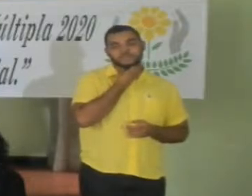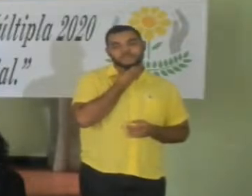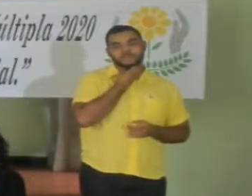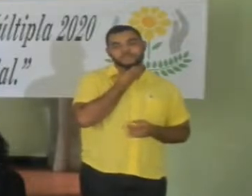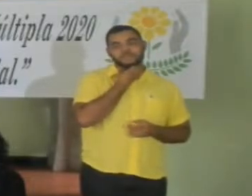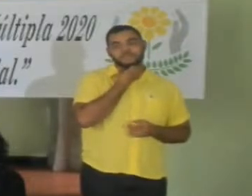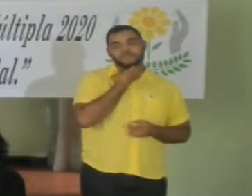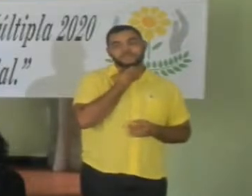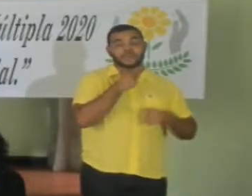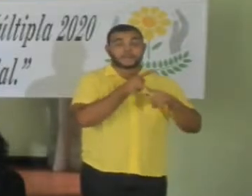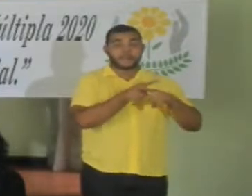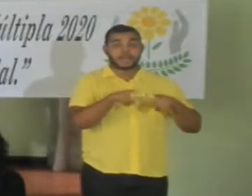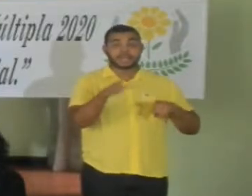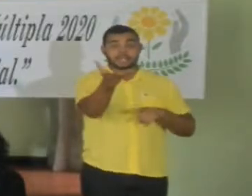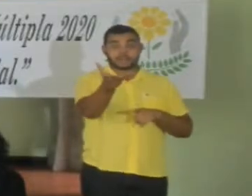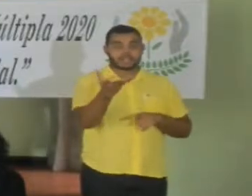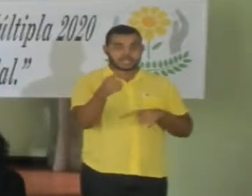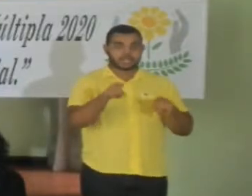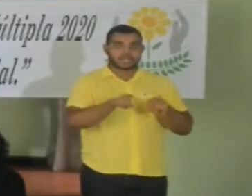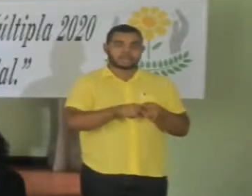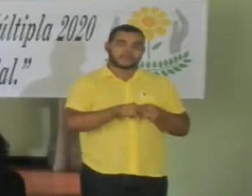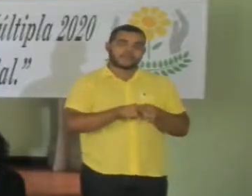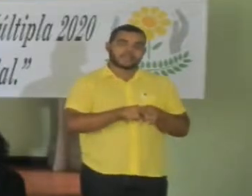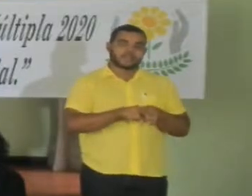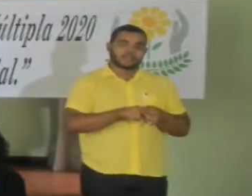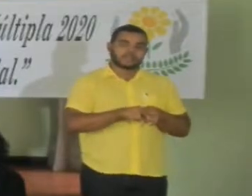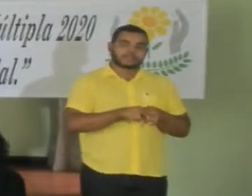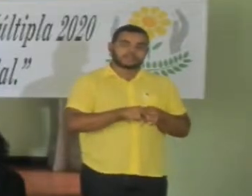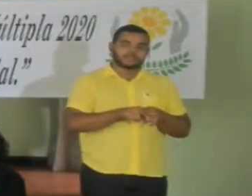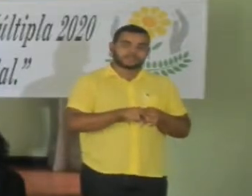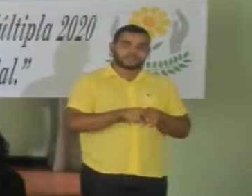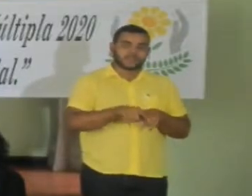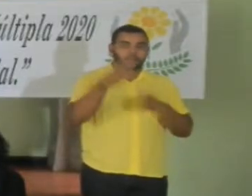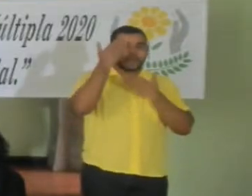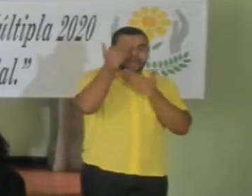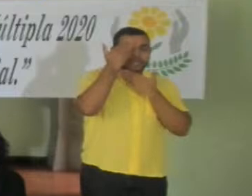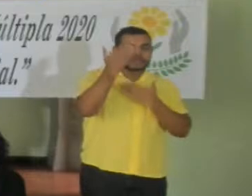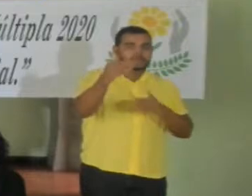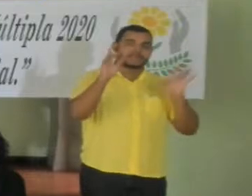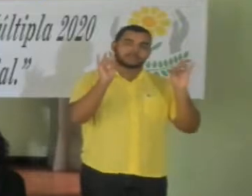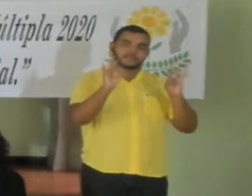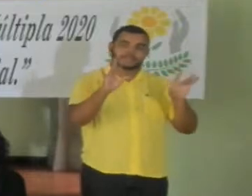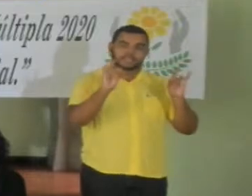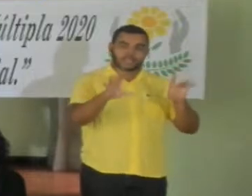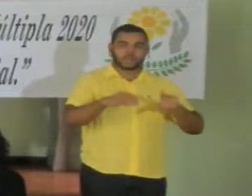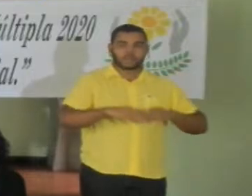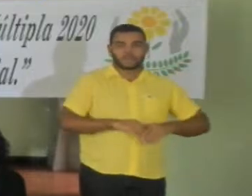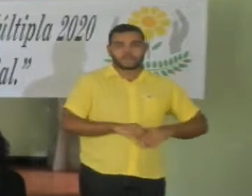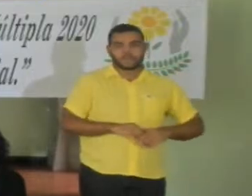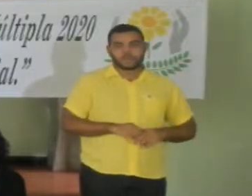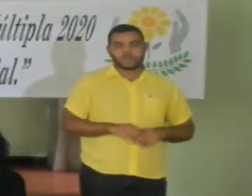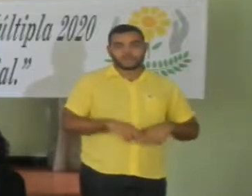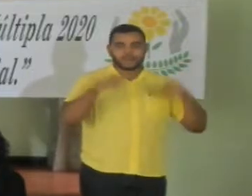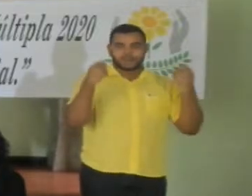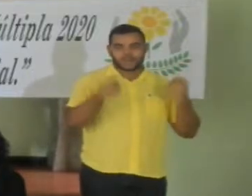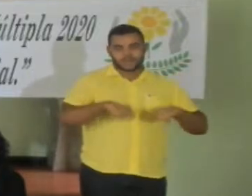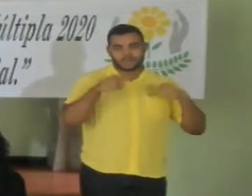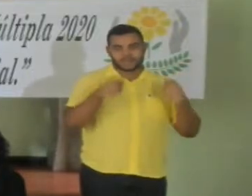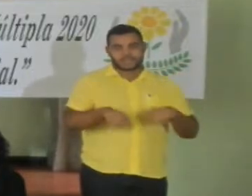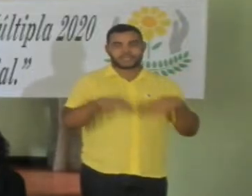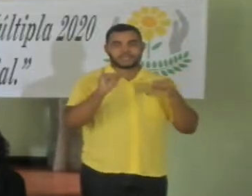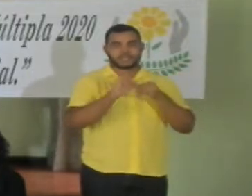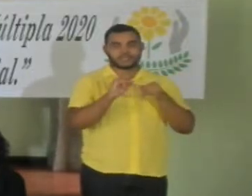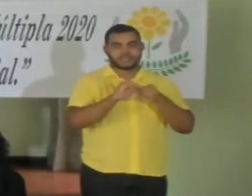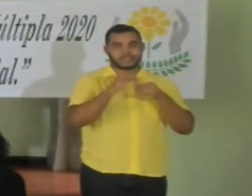Mas eu queria deixar aqui um agradecimento especial. Eu preciso fazer um